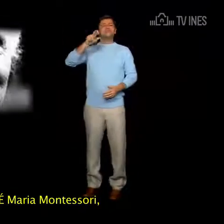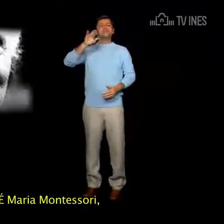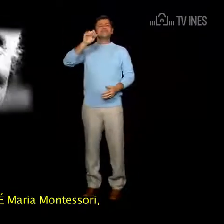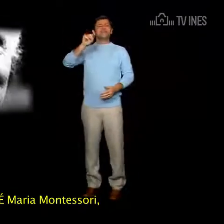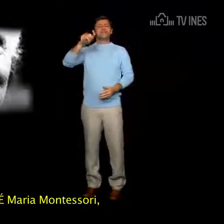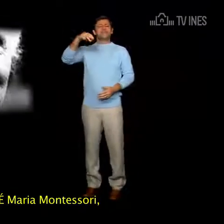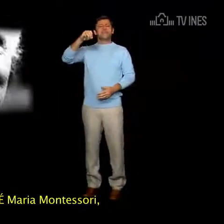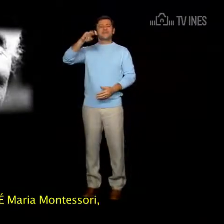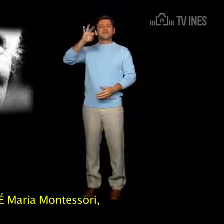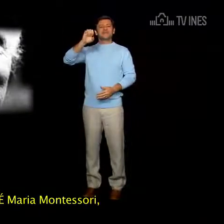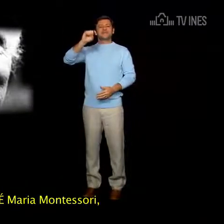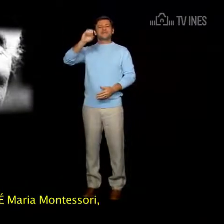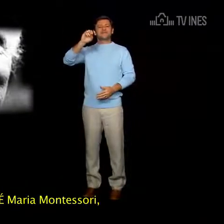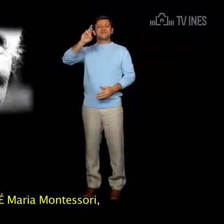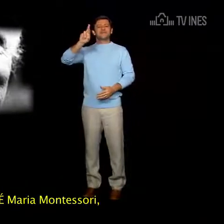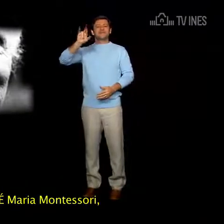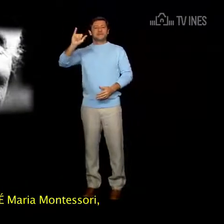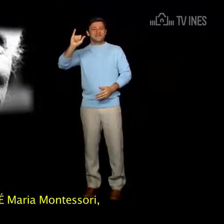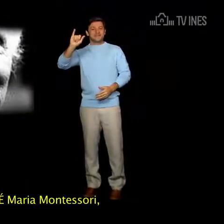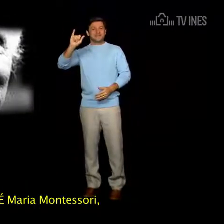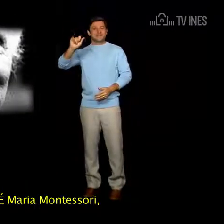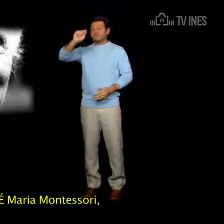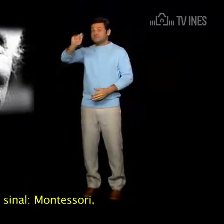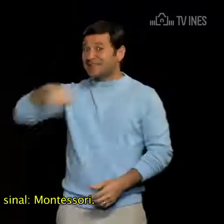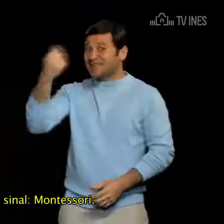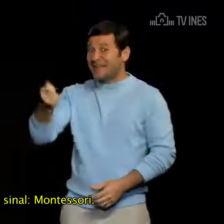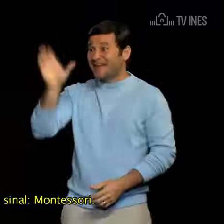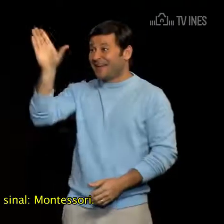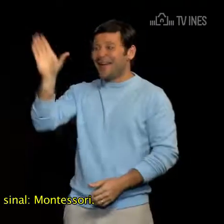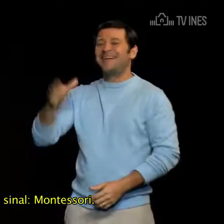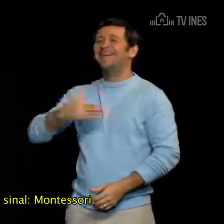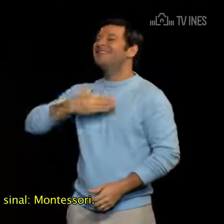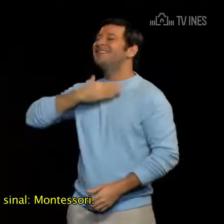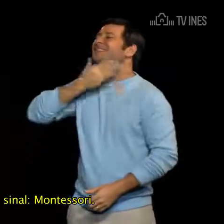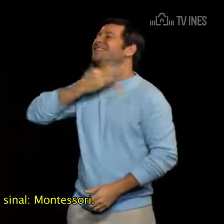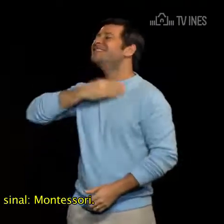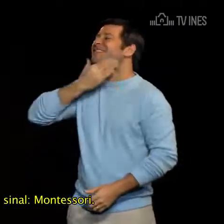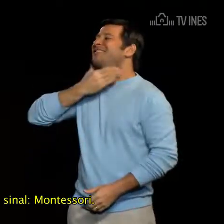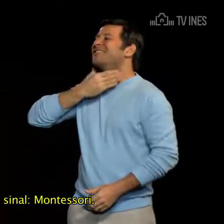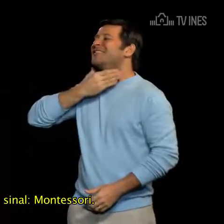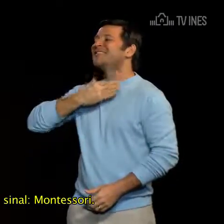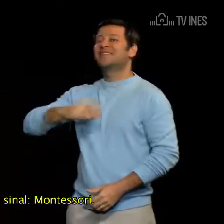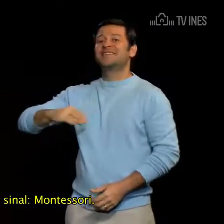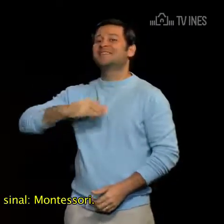É Maria Montessori. Sinal Montessori.